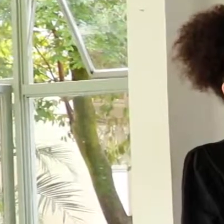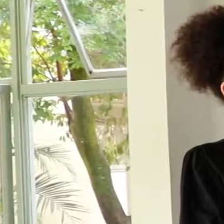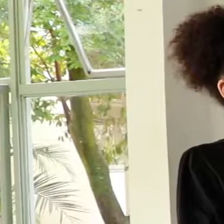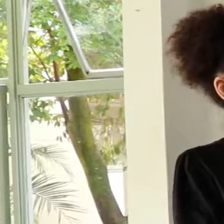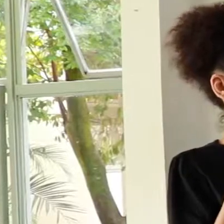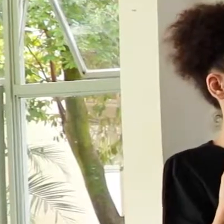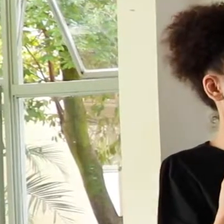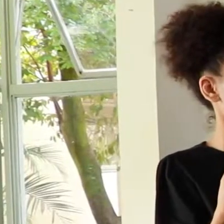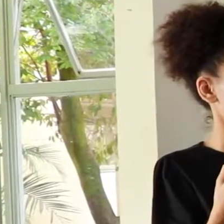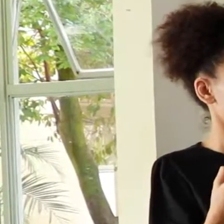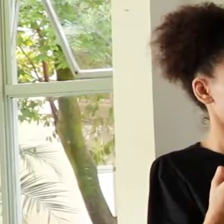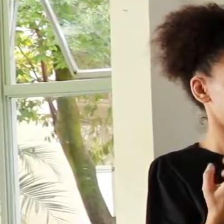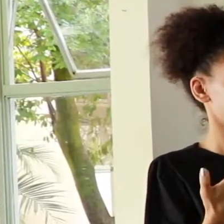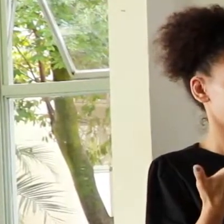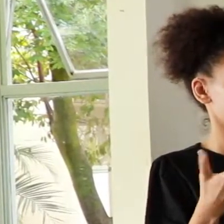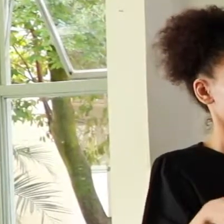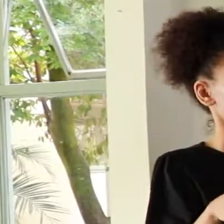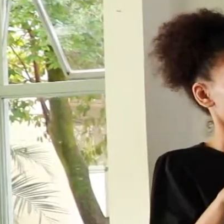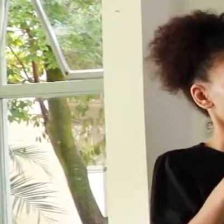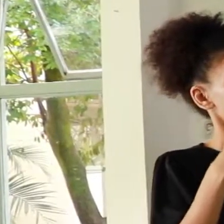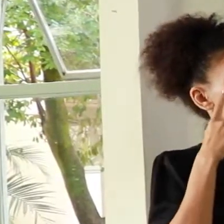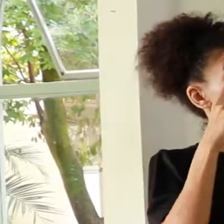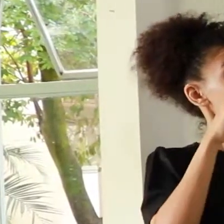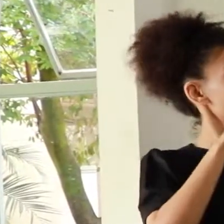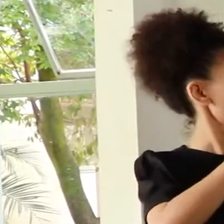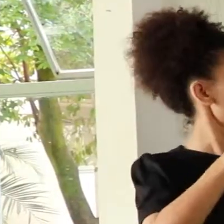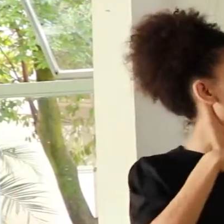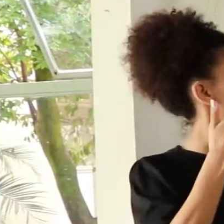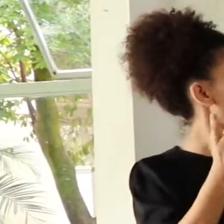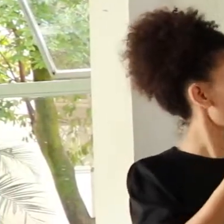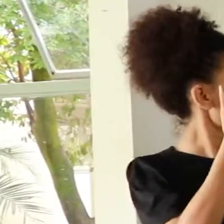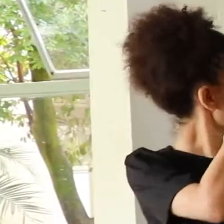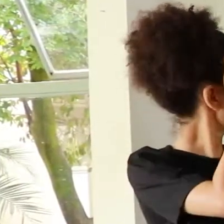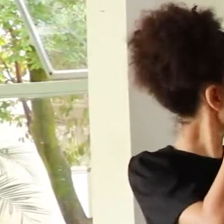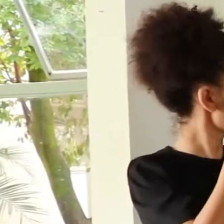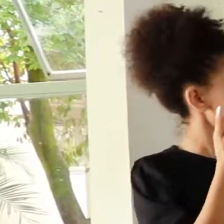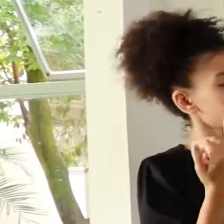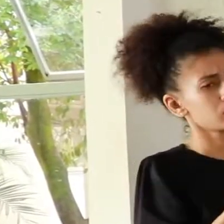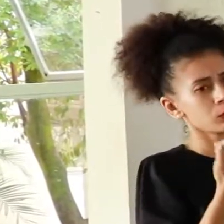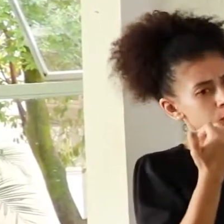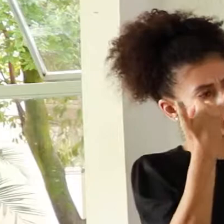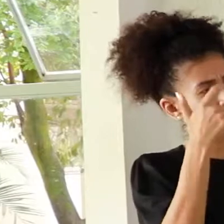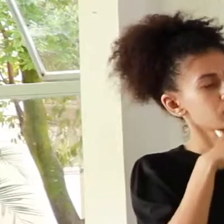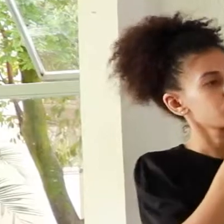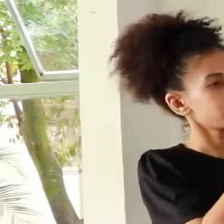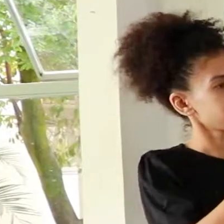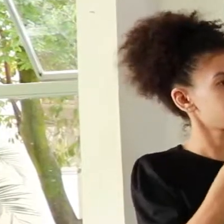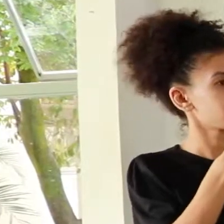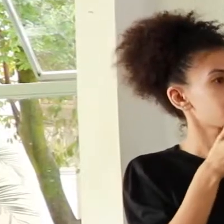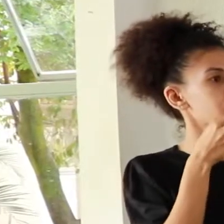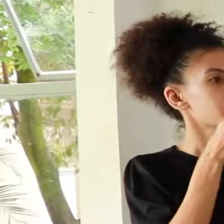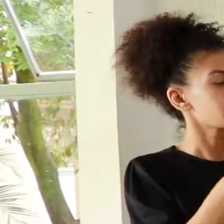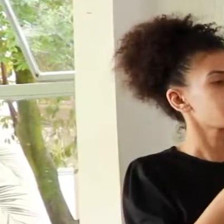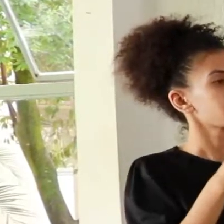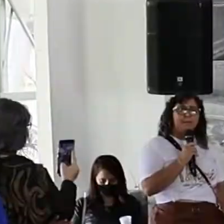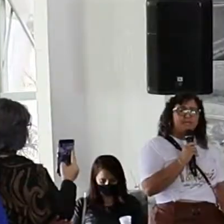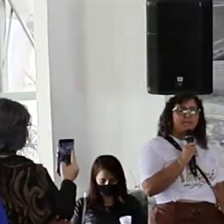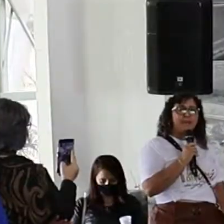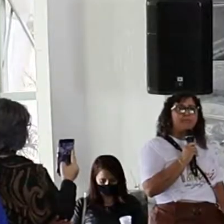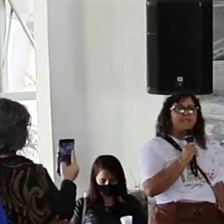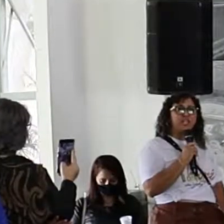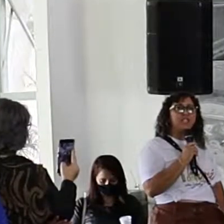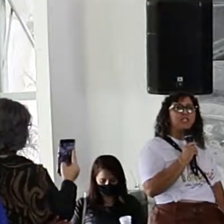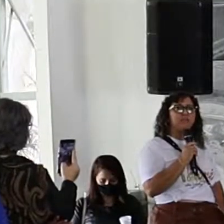mas o dispositivo né Eu acho que assim trazer as autoridades aqui é importante para eles falarem o que que eles acharam de tudo